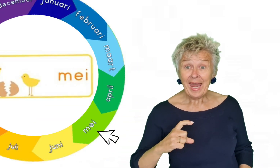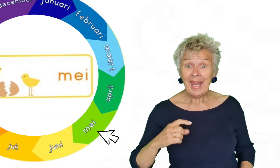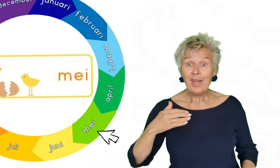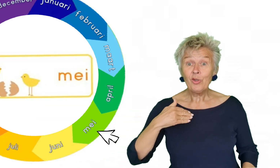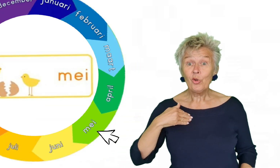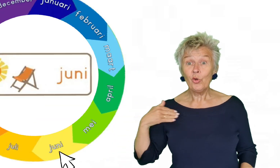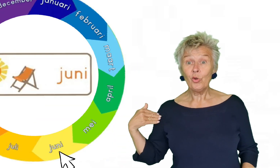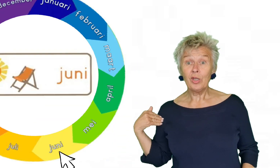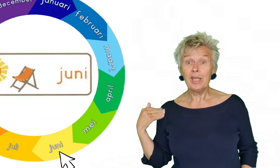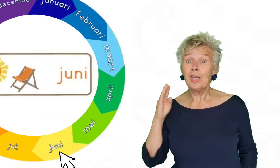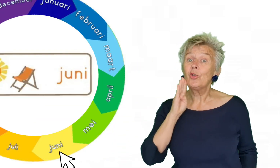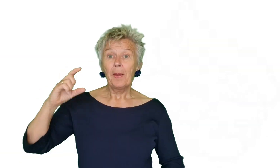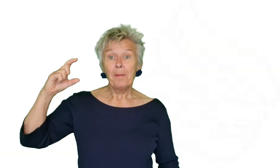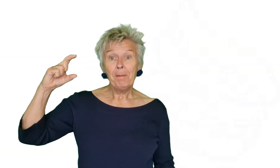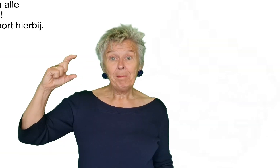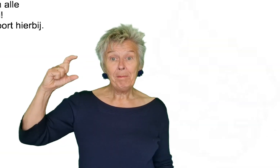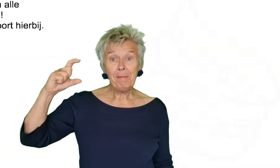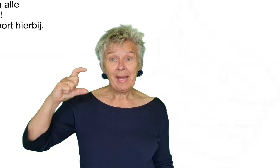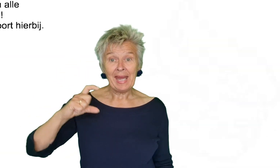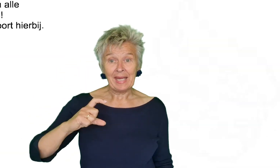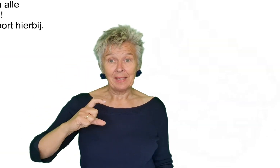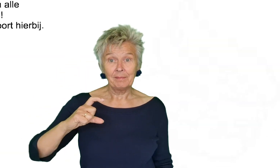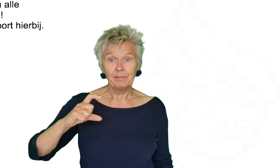Mei, juni. Mei.